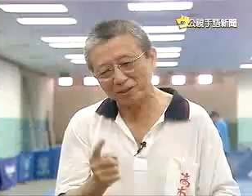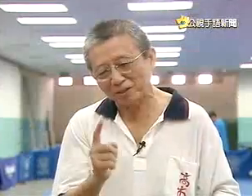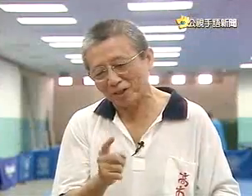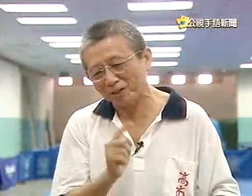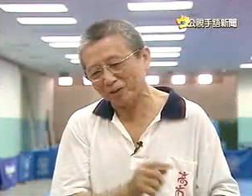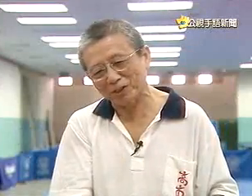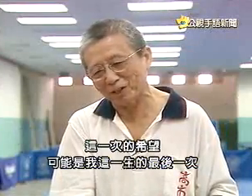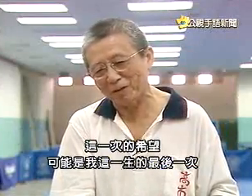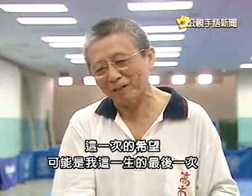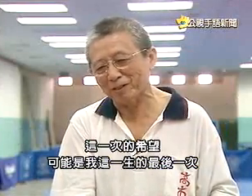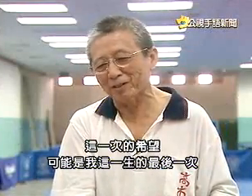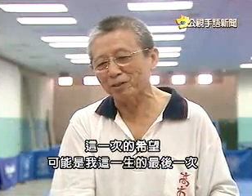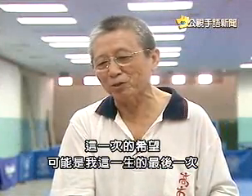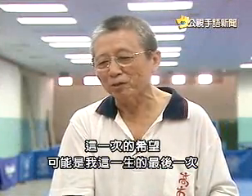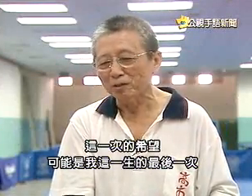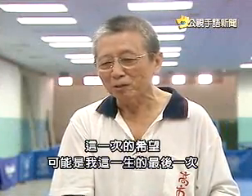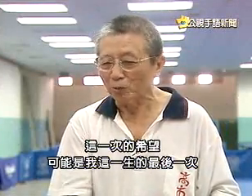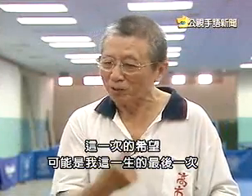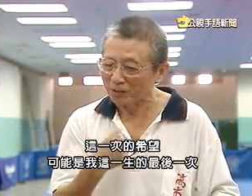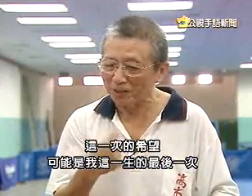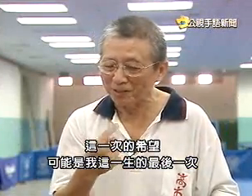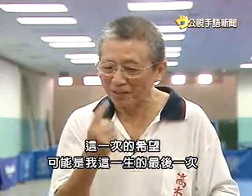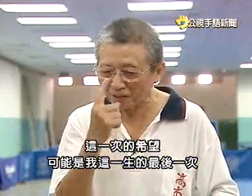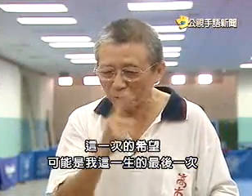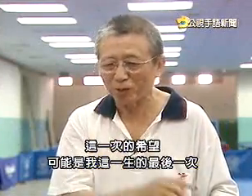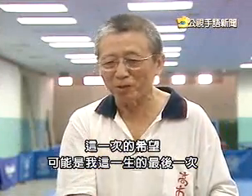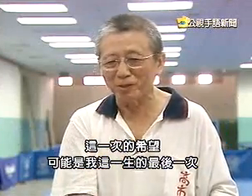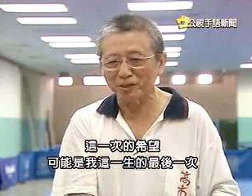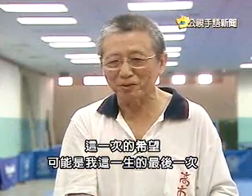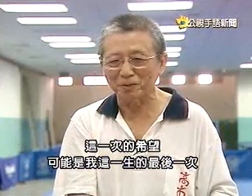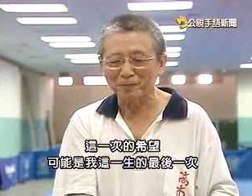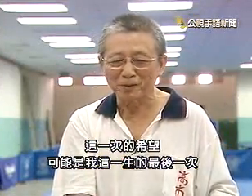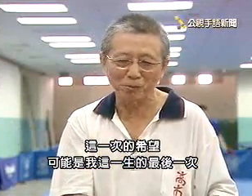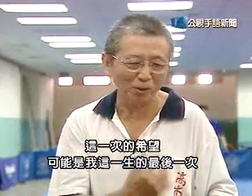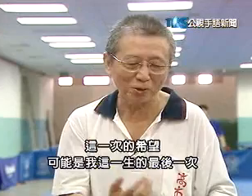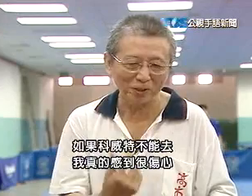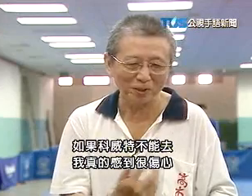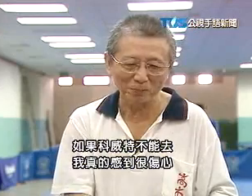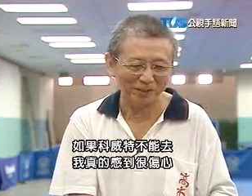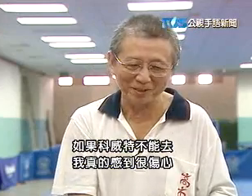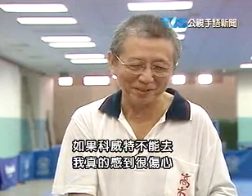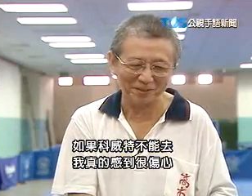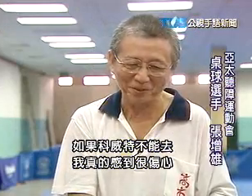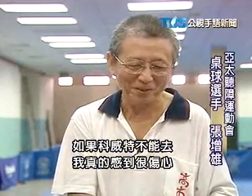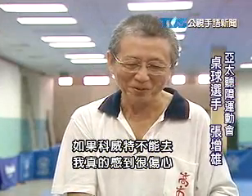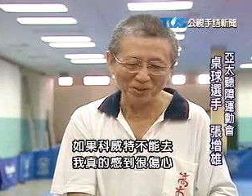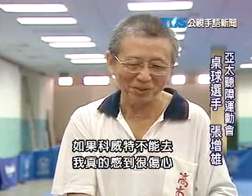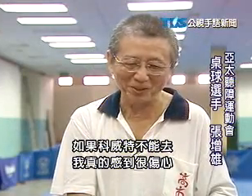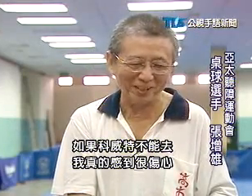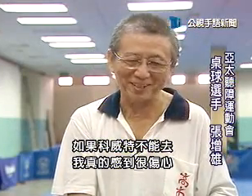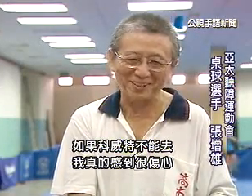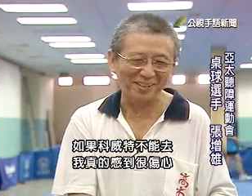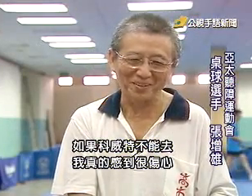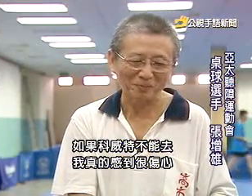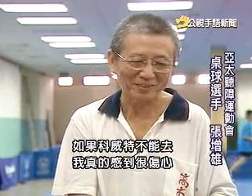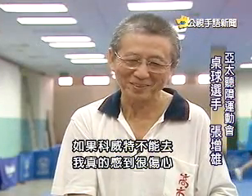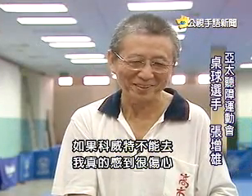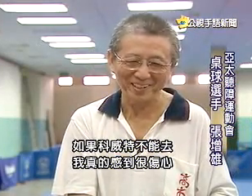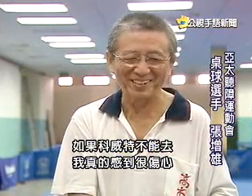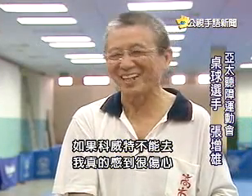这一次的希望可能是我这一生的最后一次，如果科威特不能去，我真的感觉到很伤